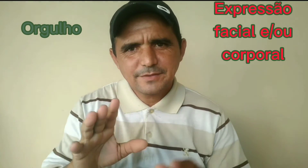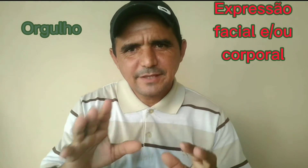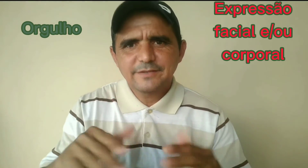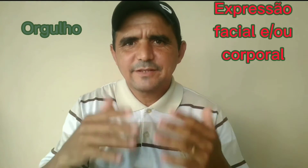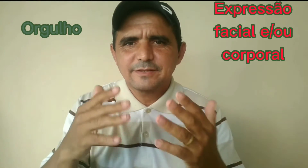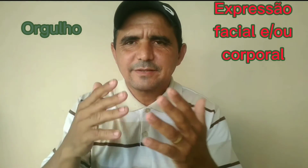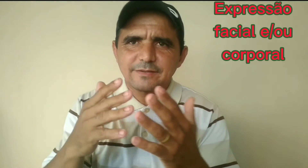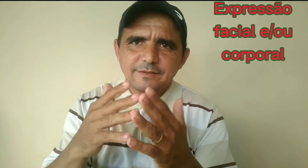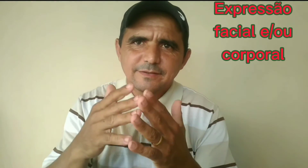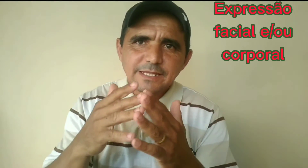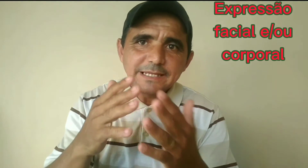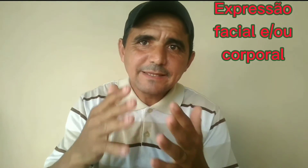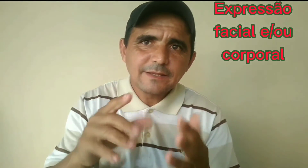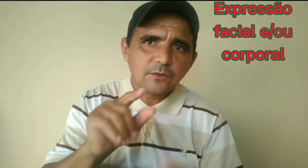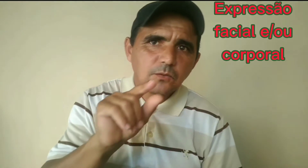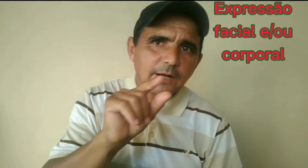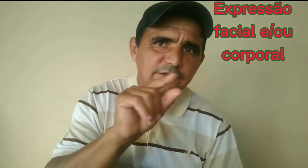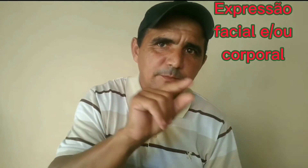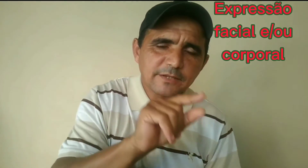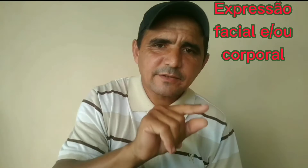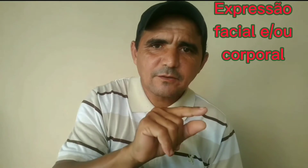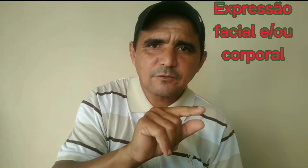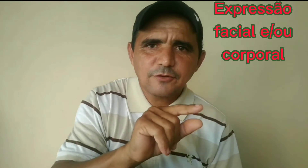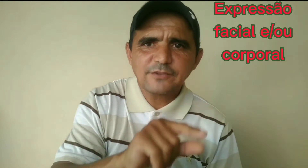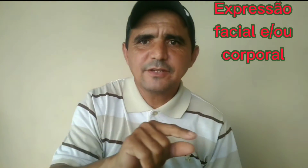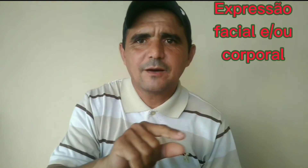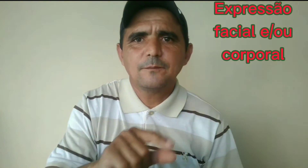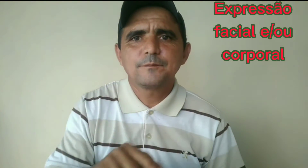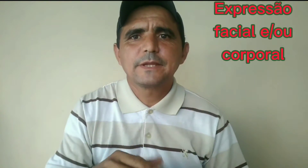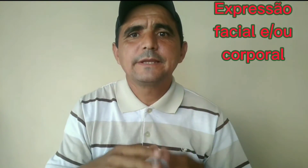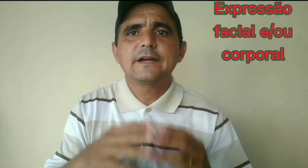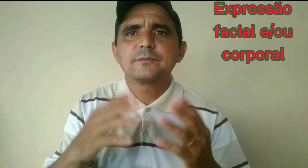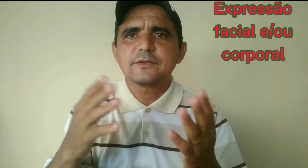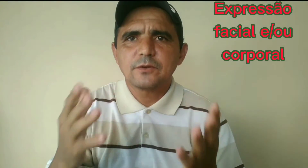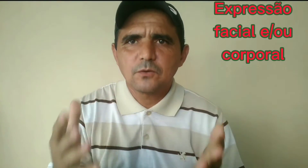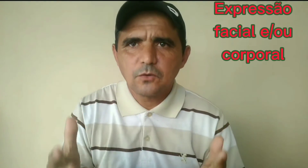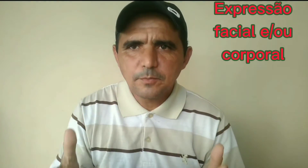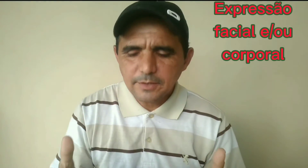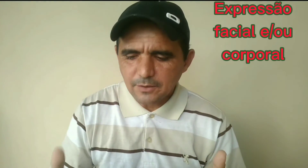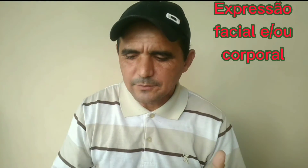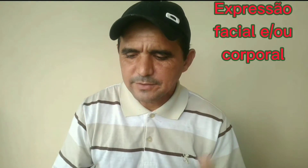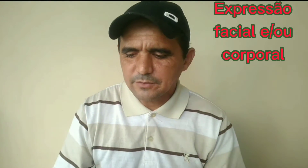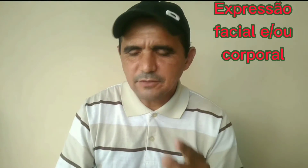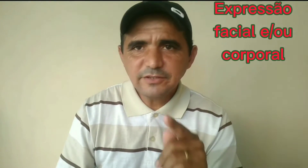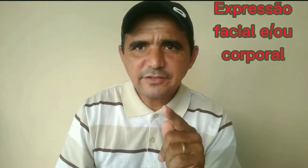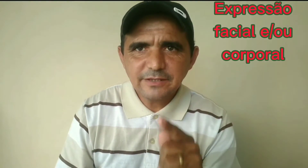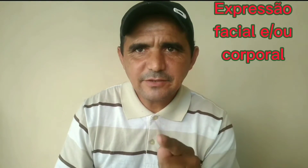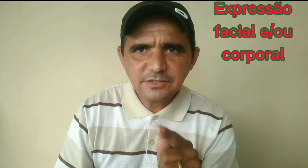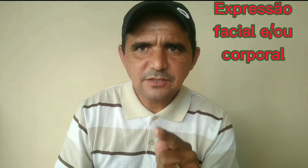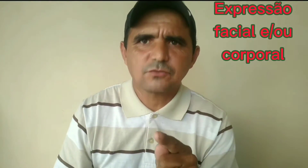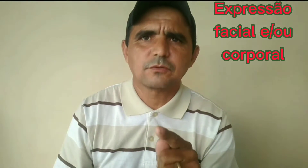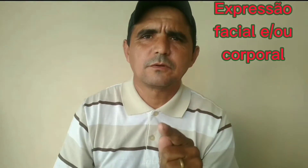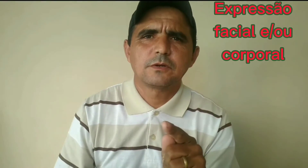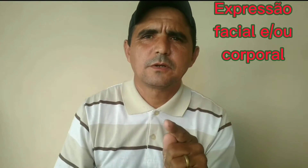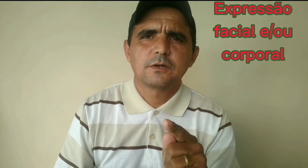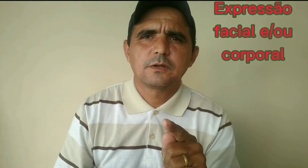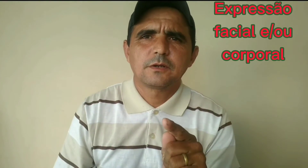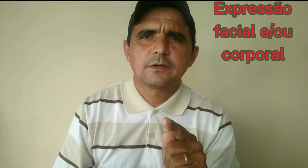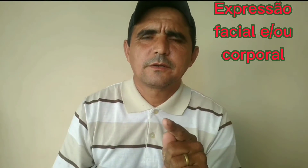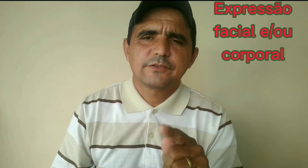tem que ter a expressão facial e a expressão corporal. Então, não esqueça disso. Se